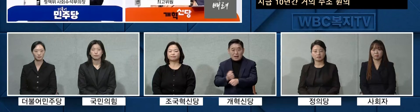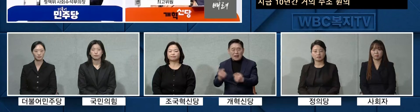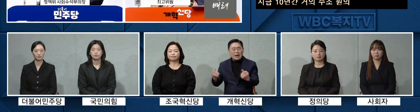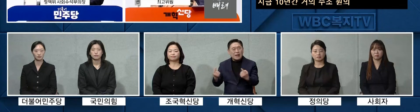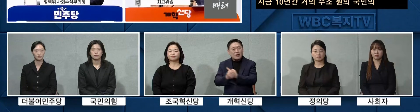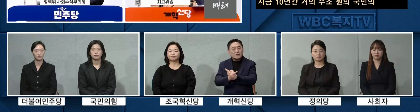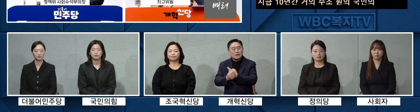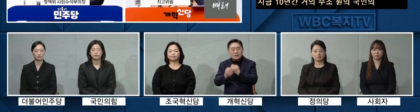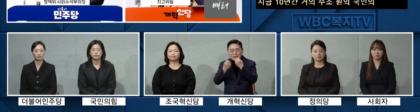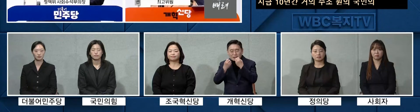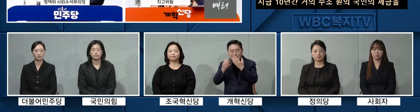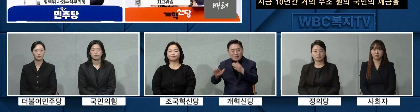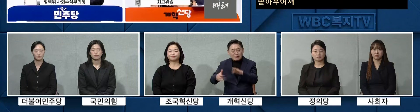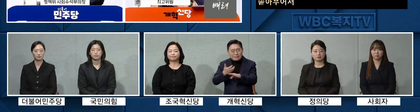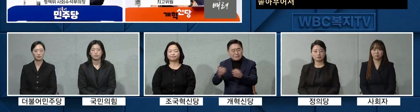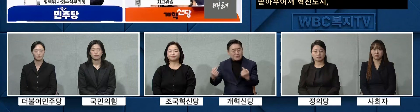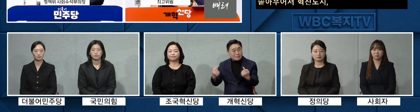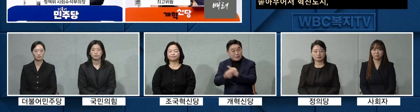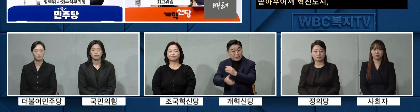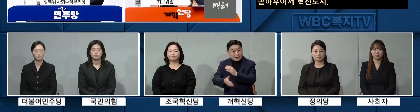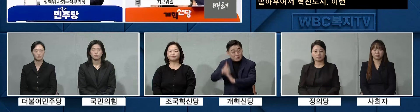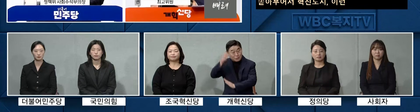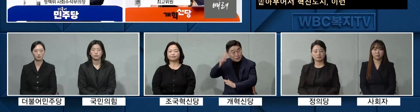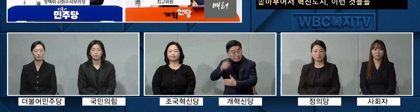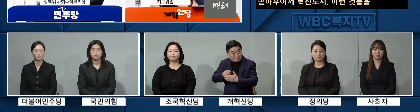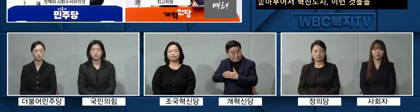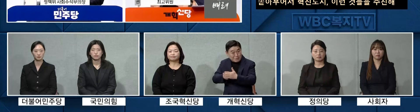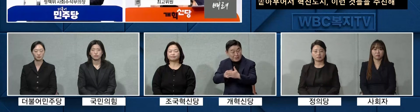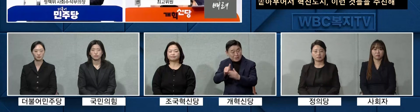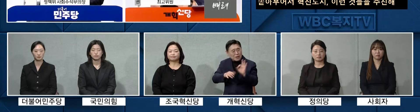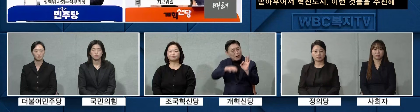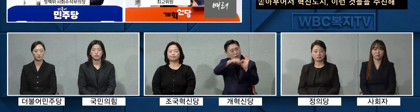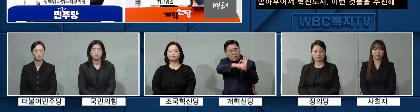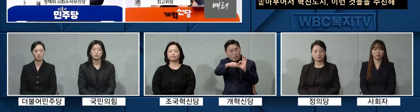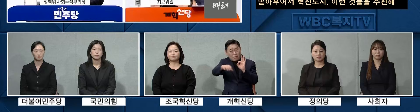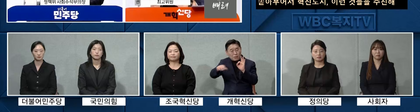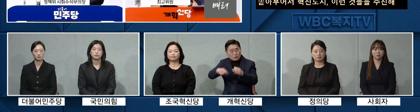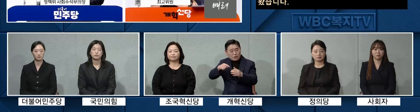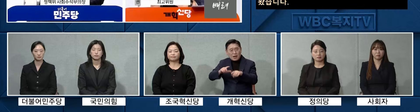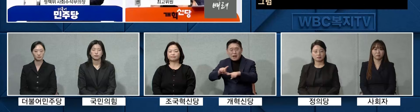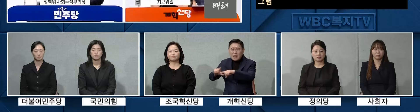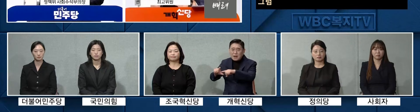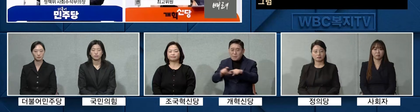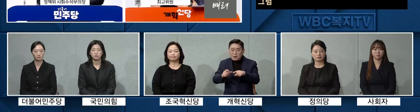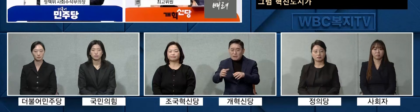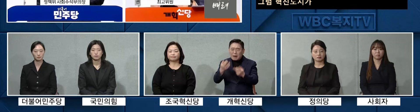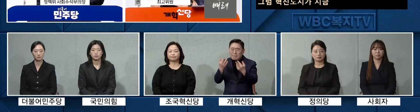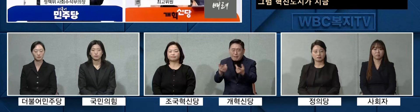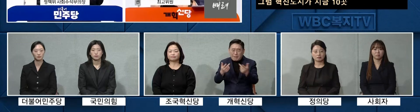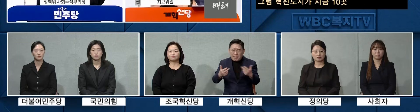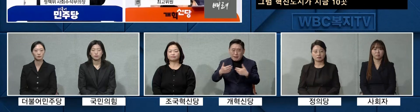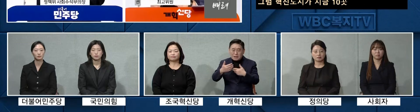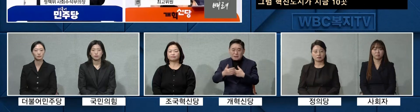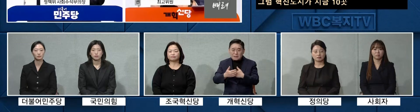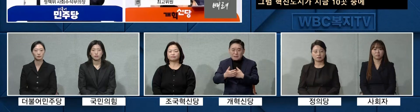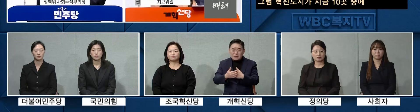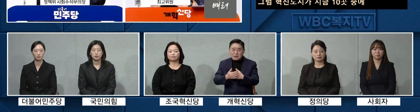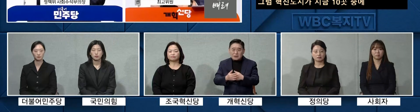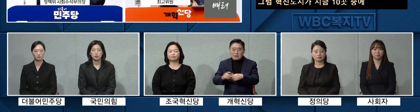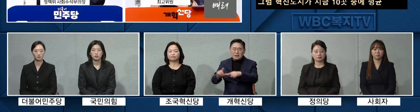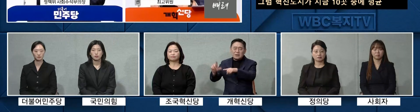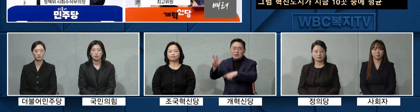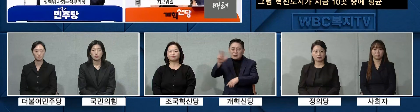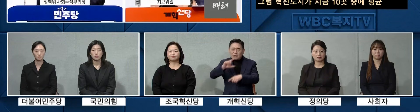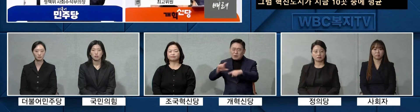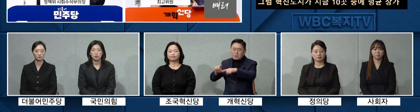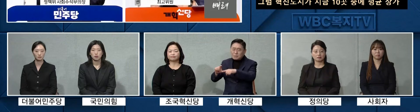이런 것들을 추진을 해왔습니다. 그럼 혁신도시가 지금 10곳 중에 평균 상가 공시률이 지금 전국 평균의